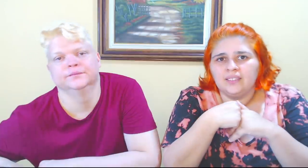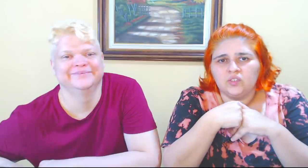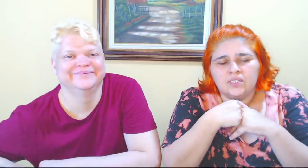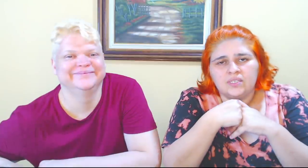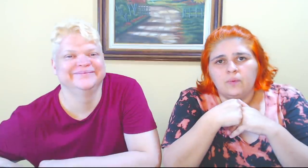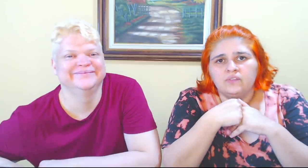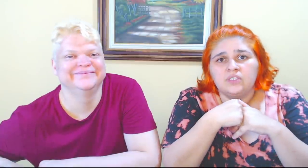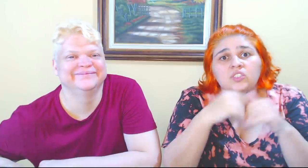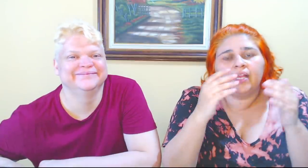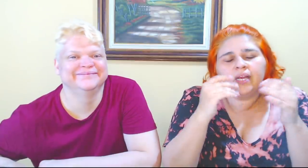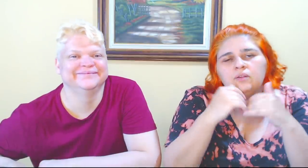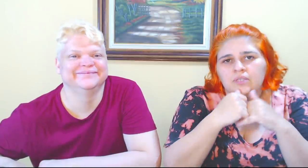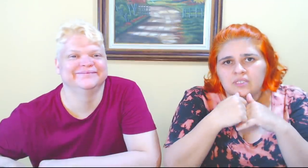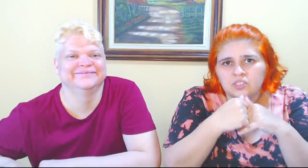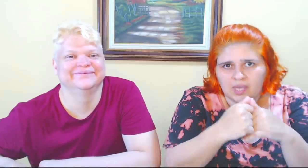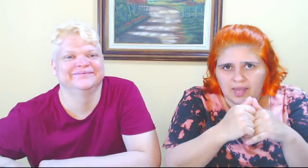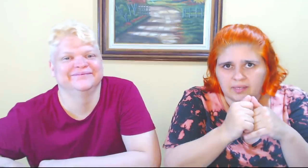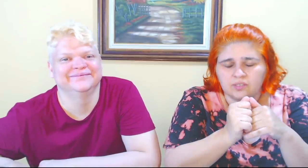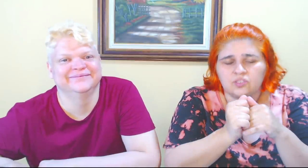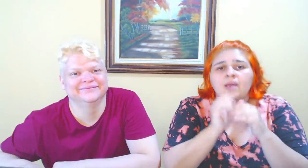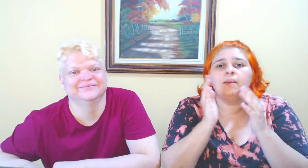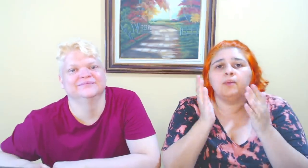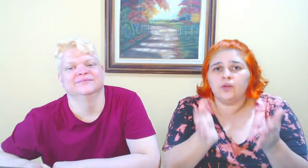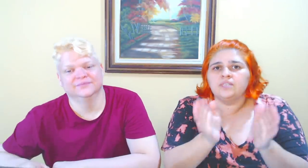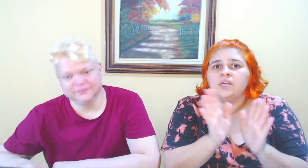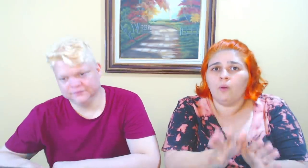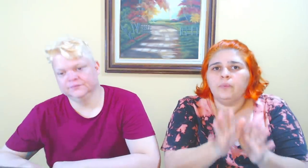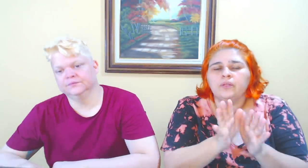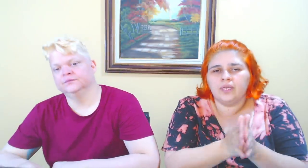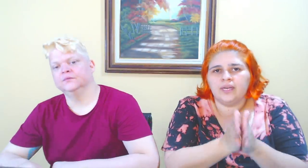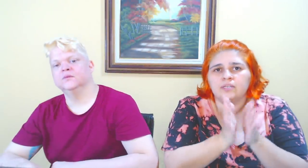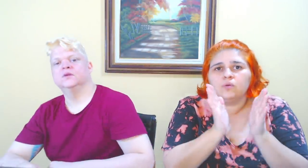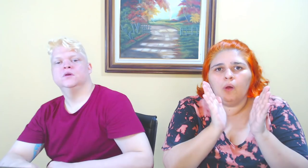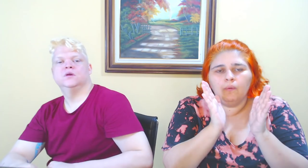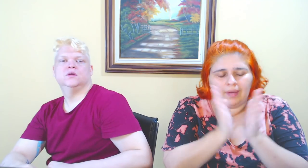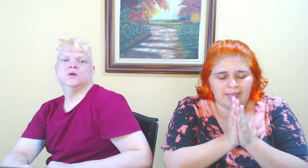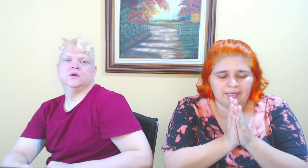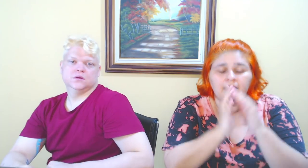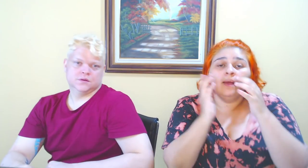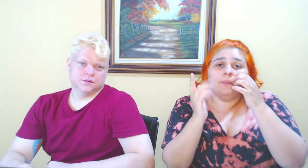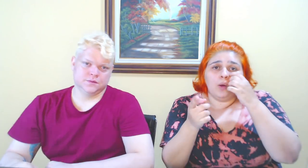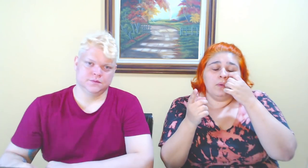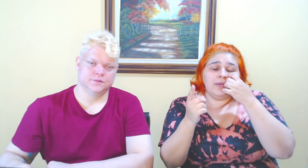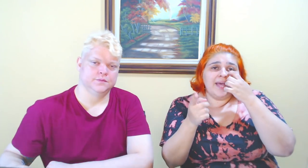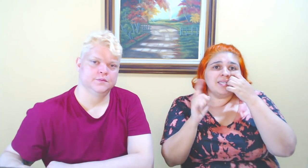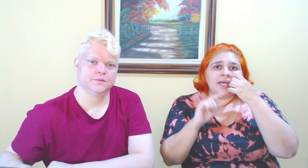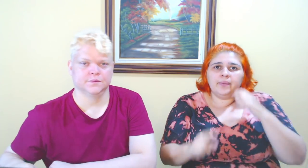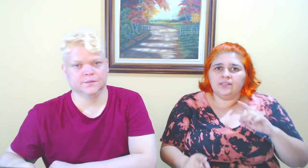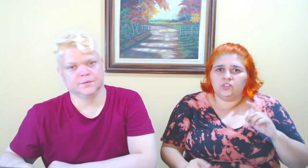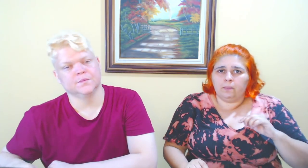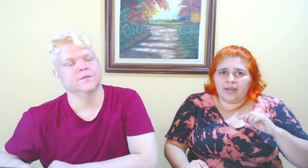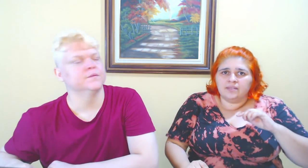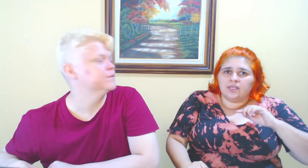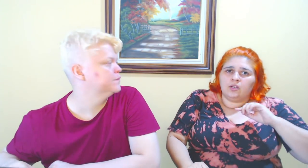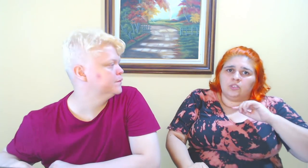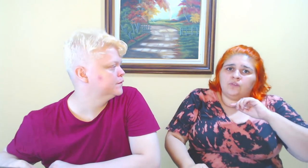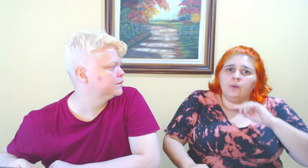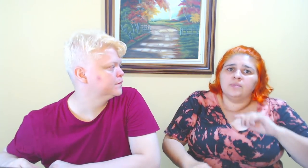descrição Para vocês lerem todas as regras Priorize a compra do ingresso online Bom, nessa cabine de imprensa Que nós fomos E é